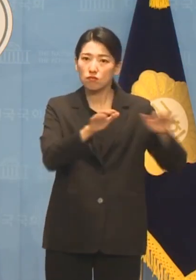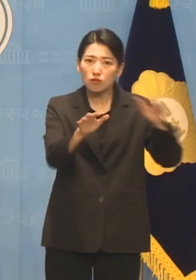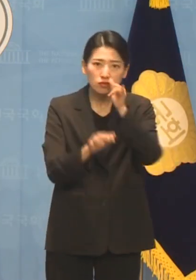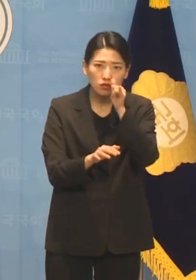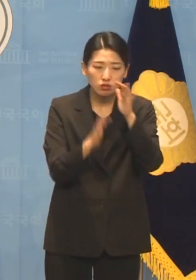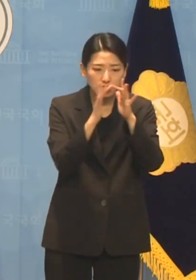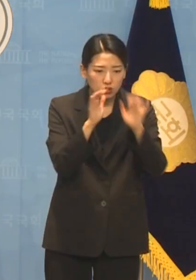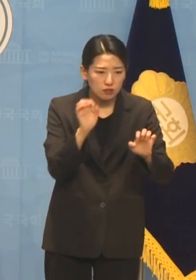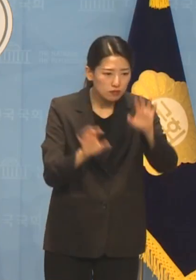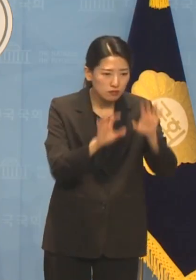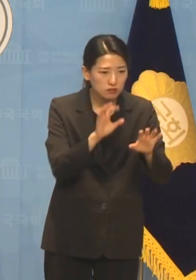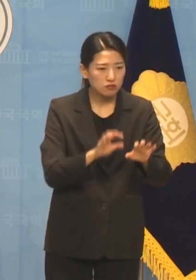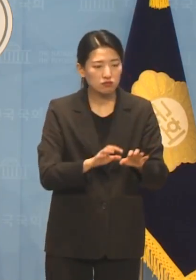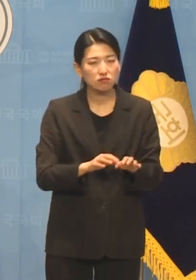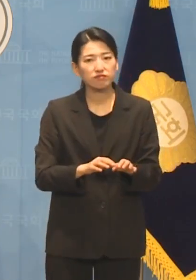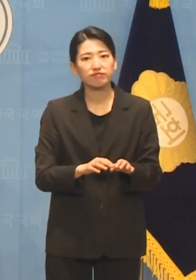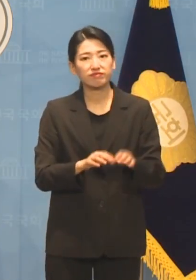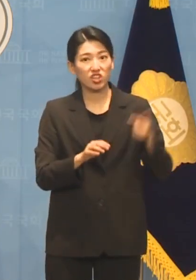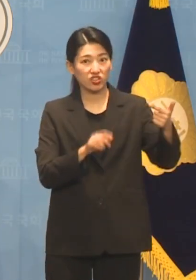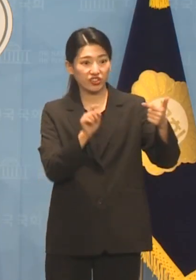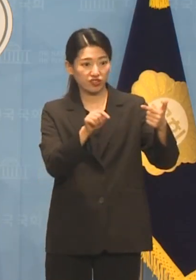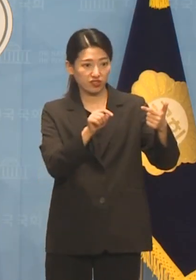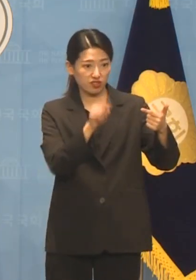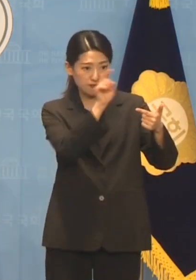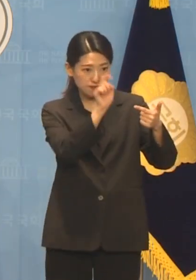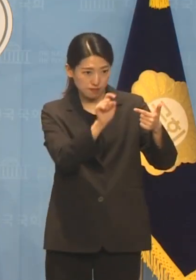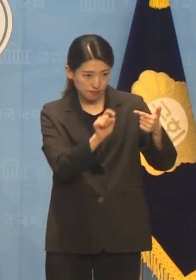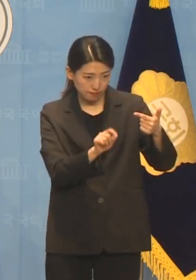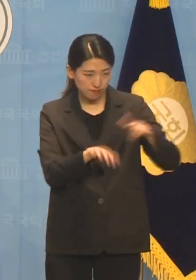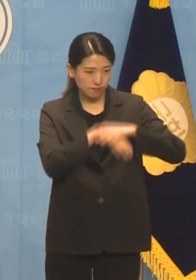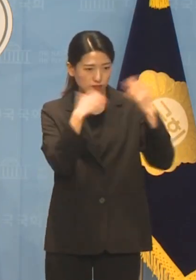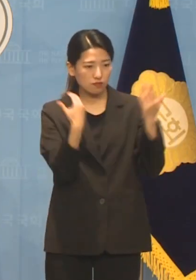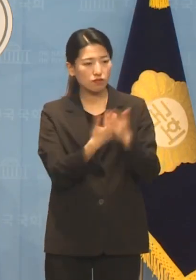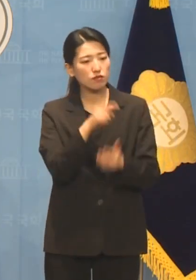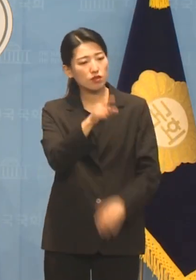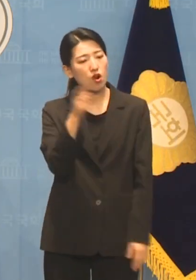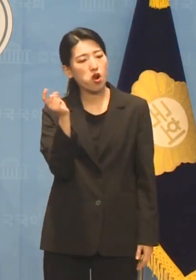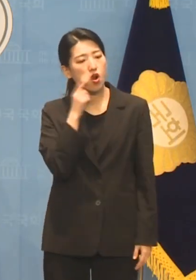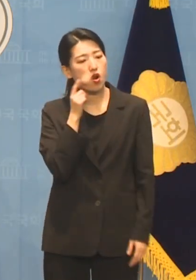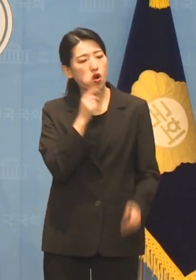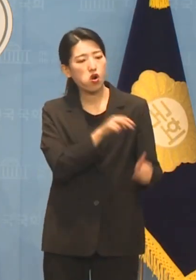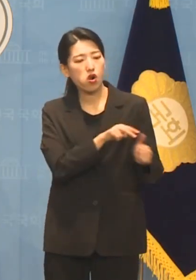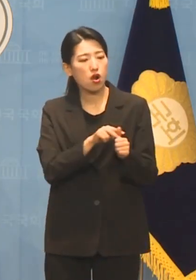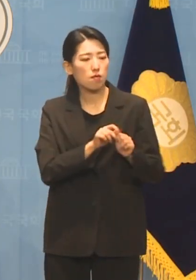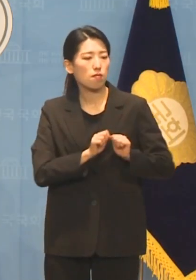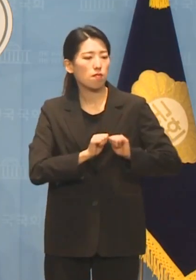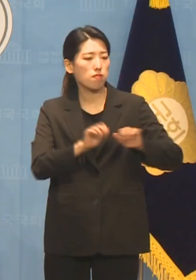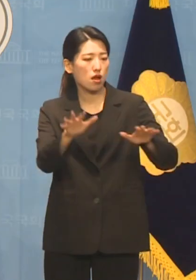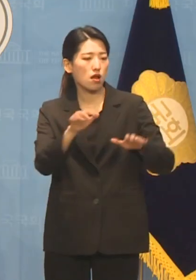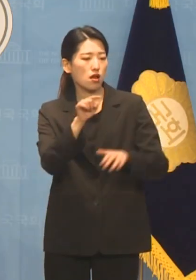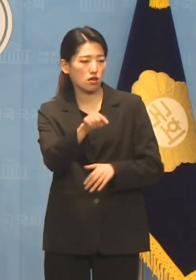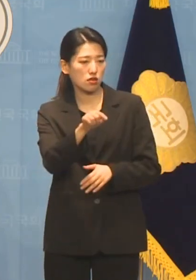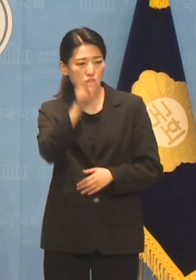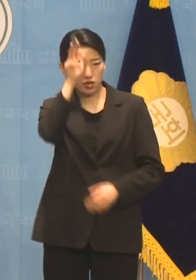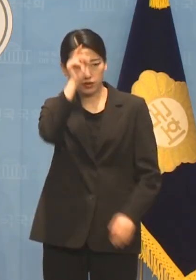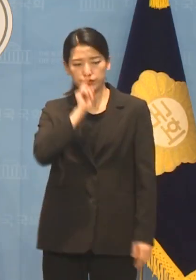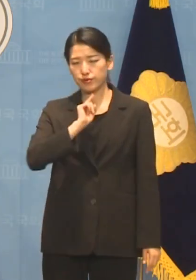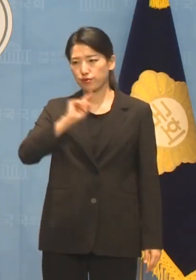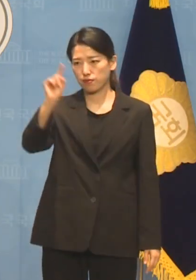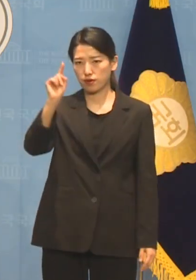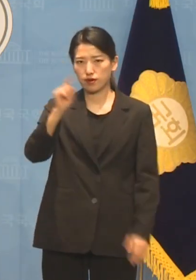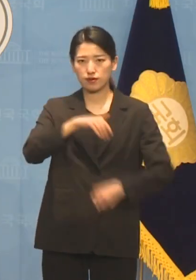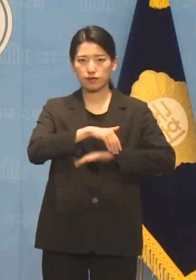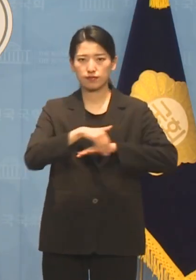대해 전기통신기본법 제47조 제2항의 허위통신에 대한 벌칙 조항을 적용하여 경찰에 고발